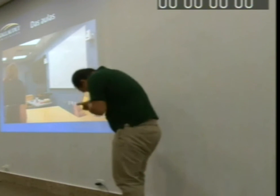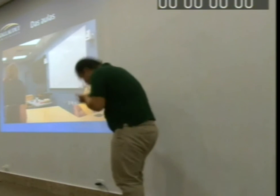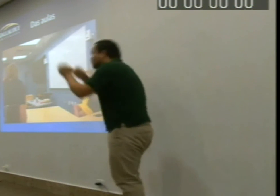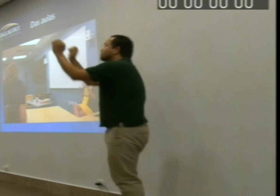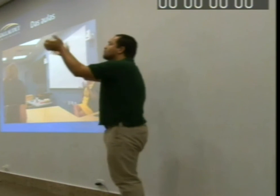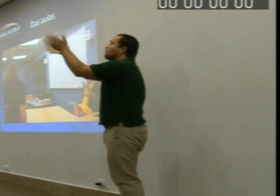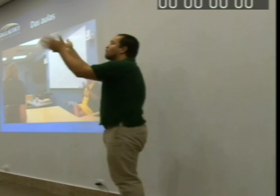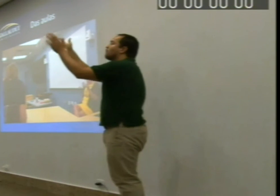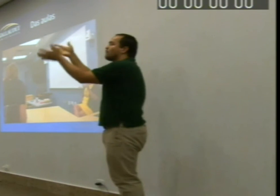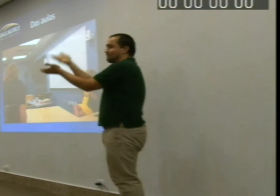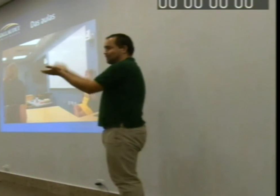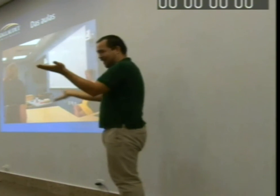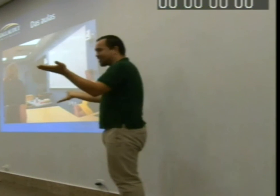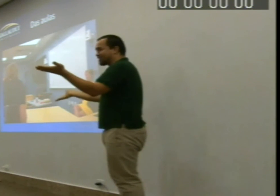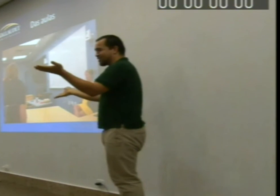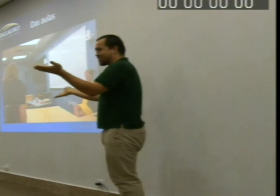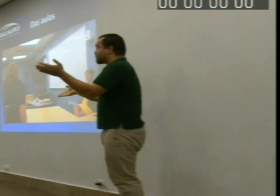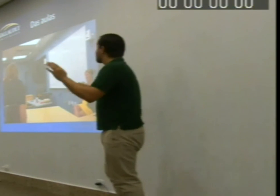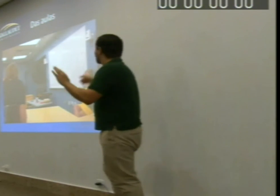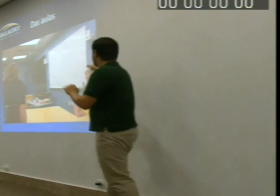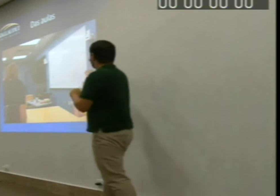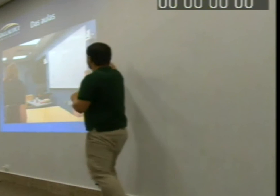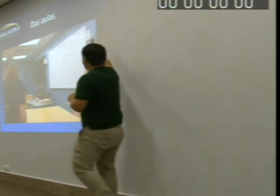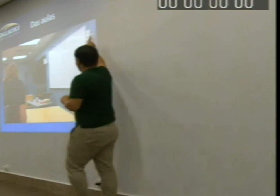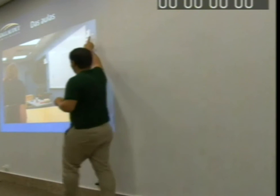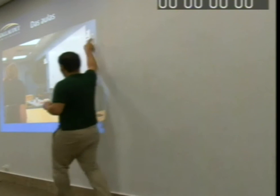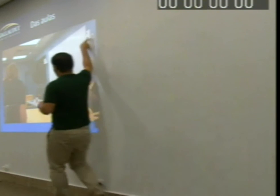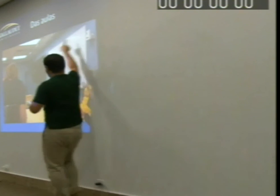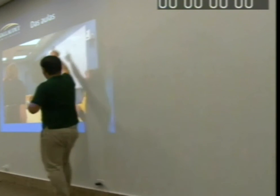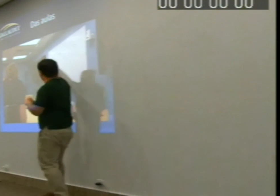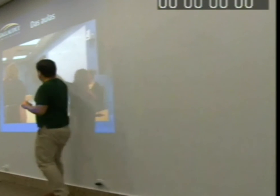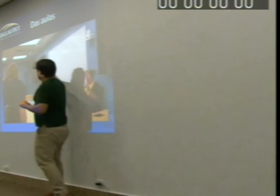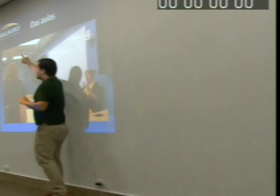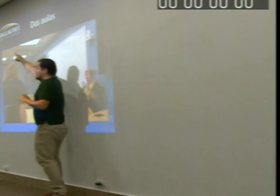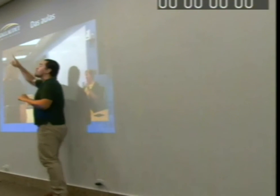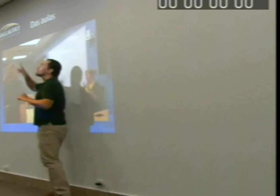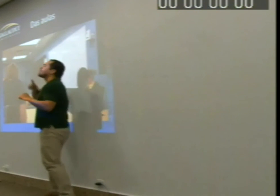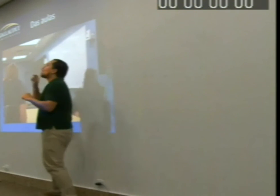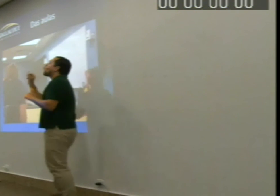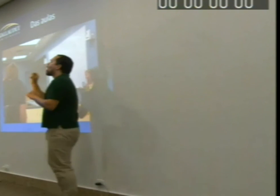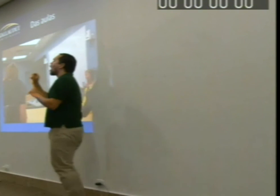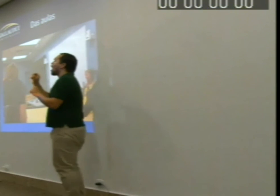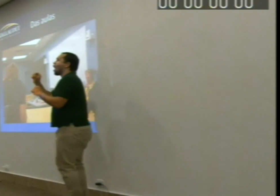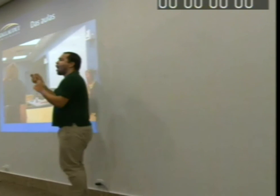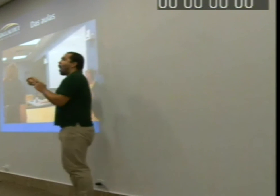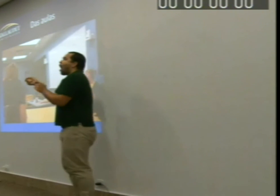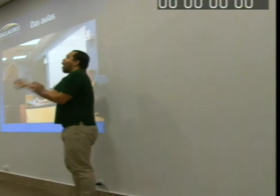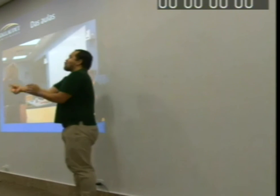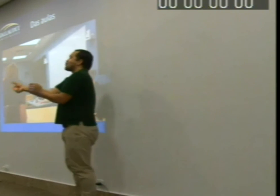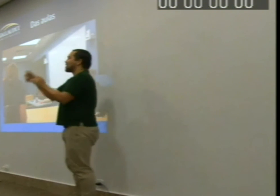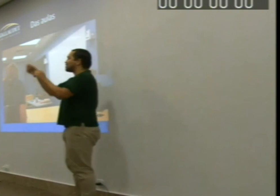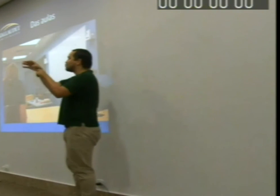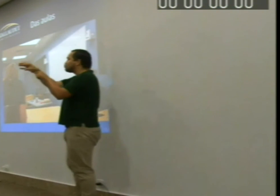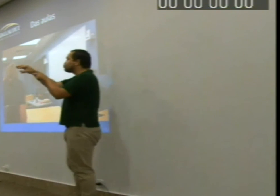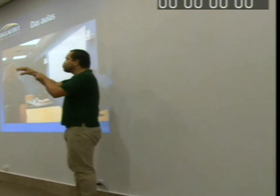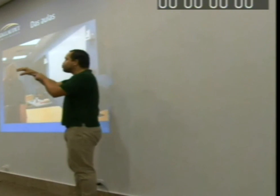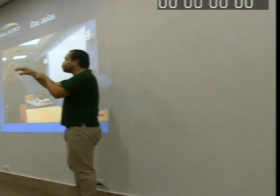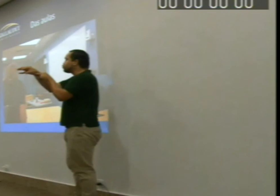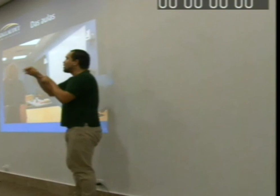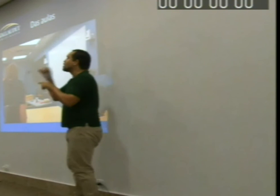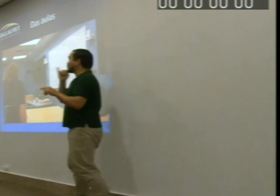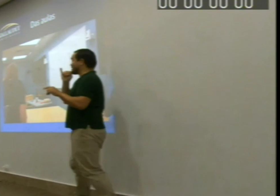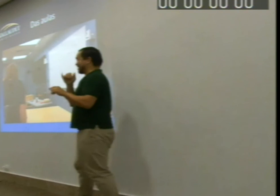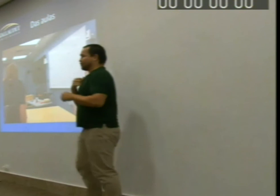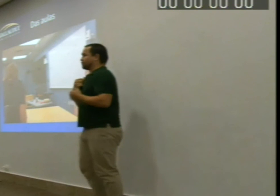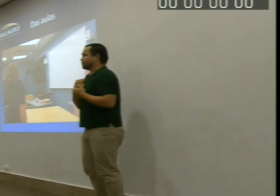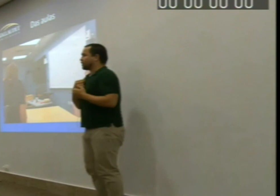fazer isso ou ele olha pro quaro ou ele copia então ele sempre tá perdendo Então as câmera elas faziam o quê era quase